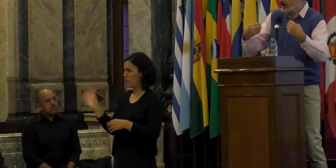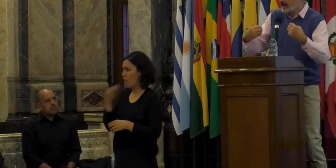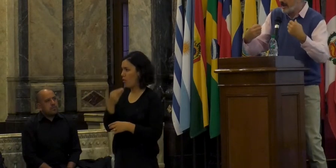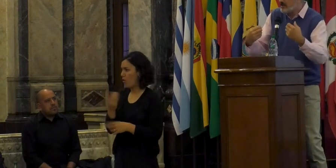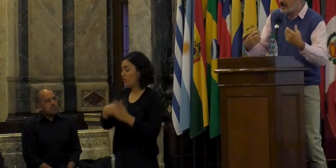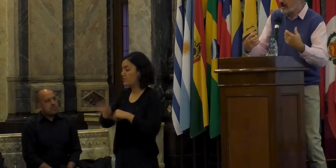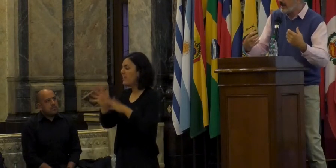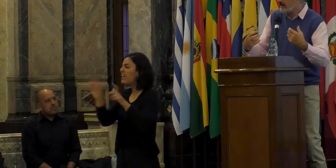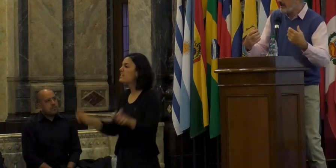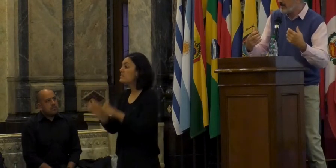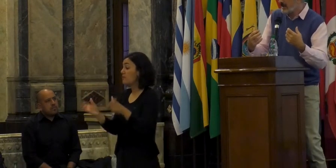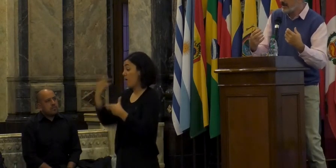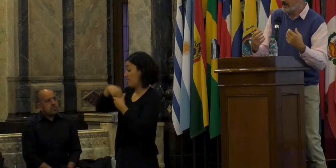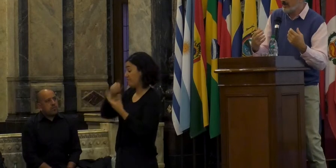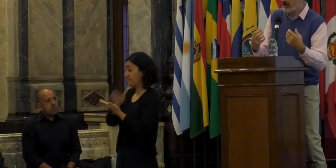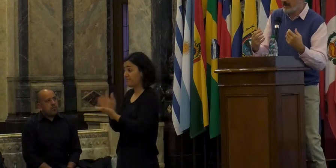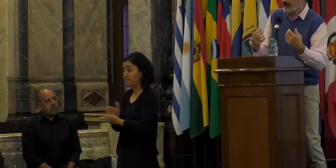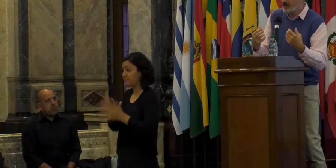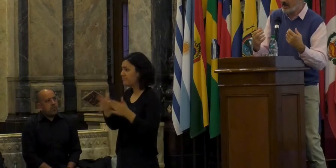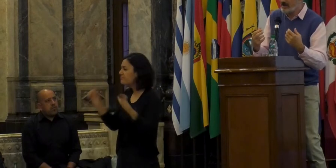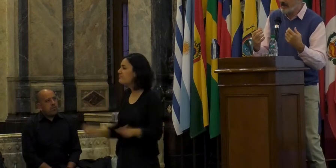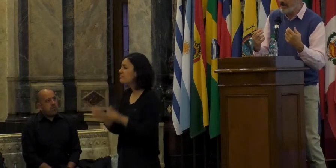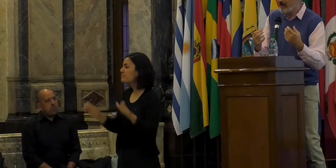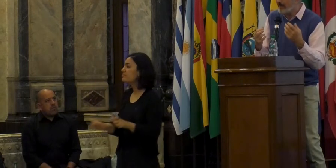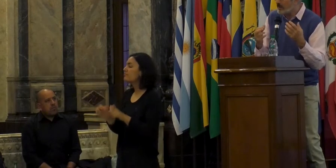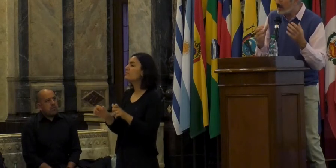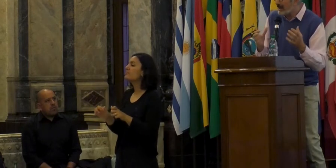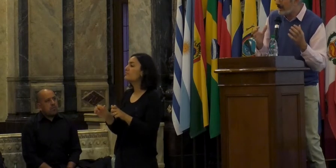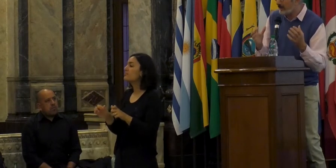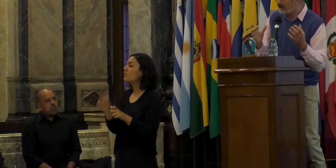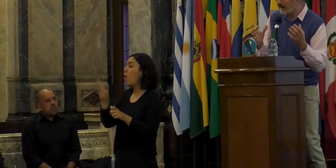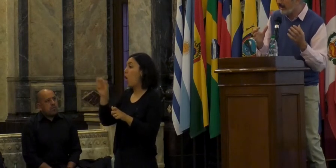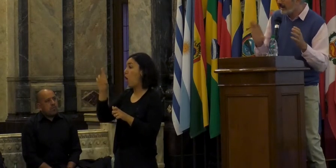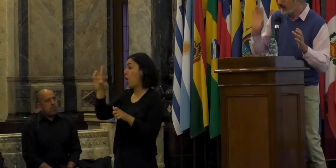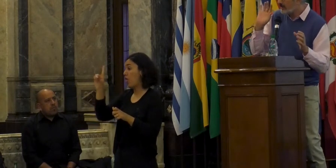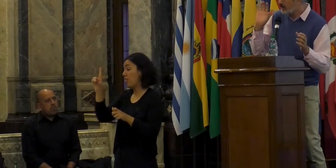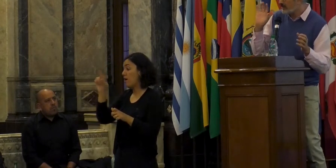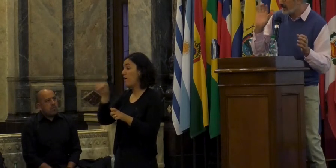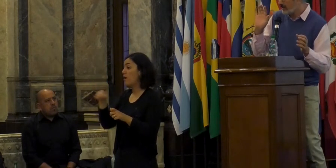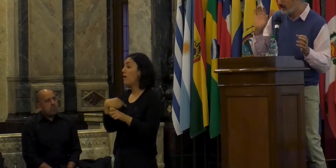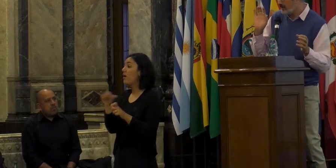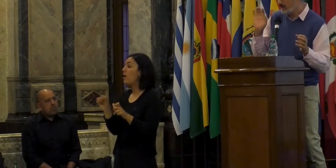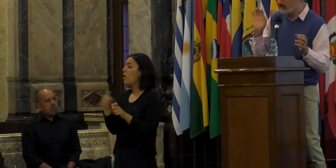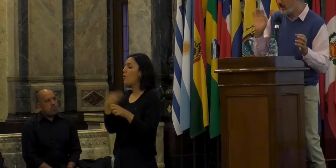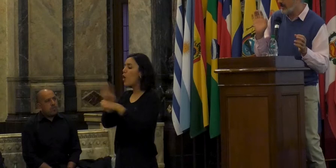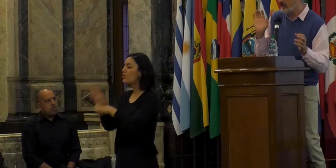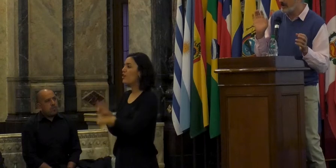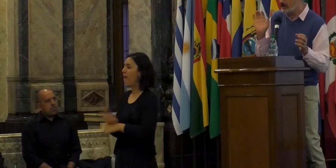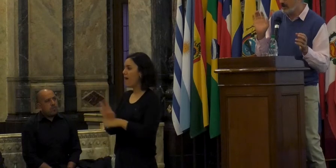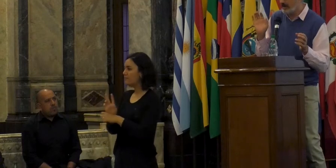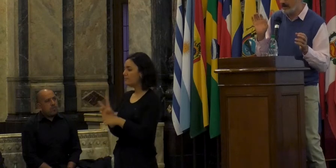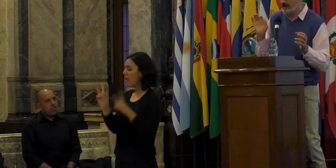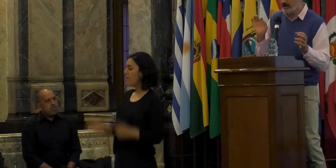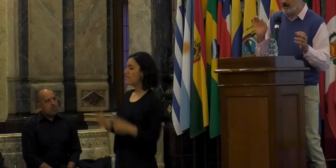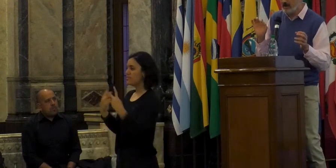por una lógica, digamos, interna de las disciplinas, es lo que Stuart Hall llamaba patrullar la frontera. Aquí viene un consejo amigo a los que